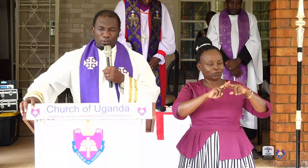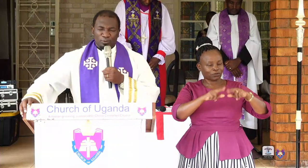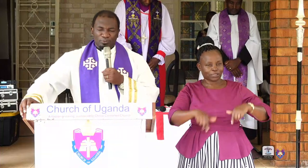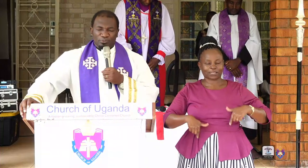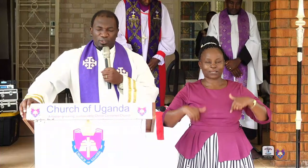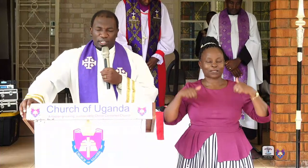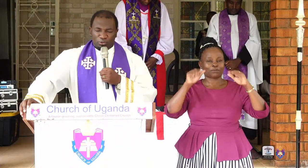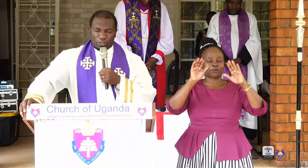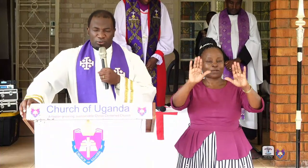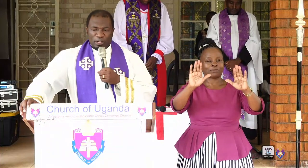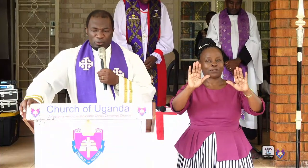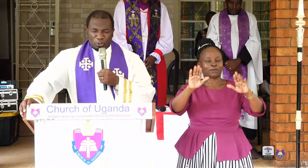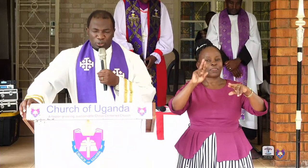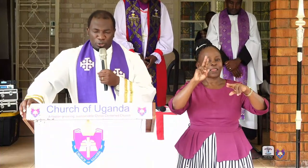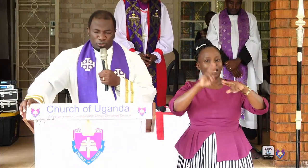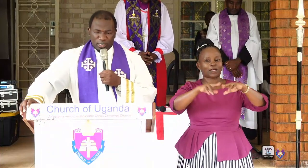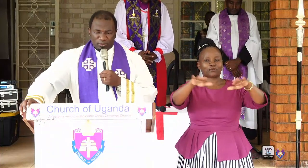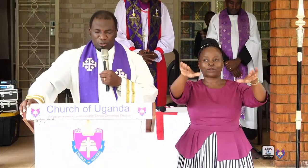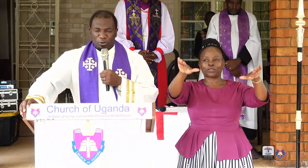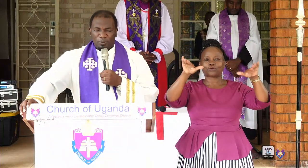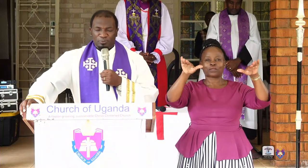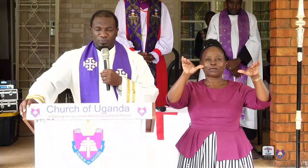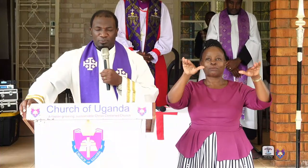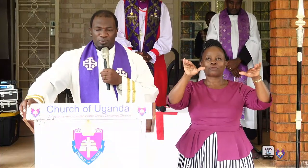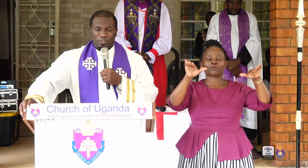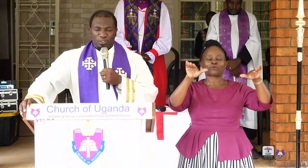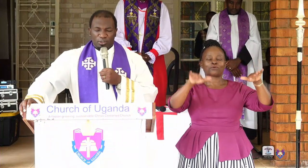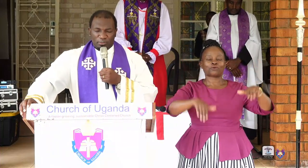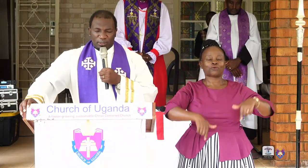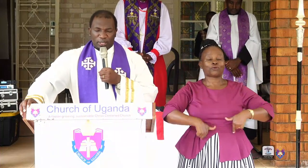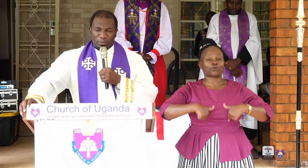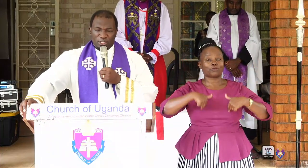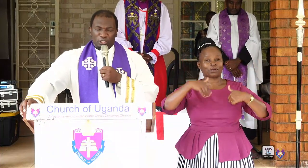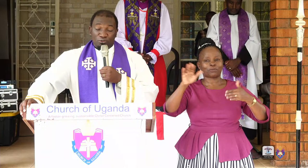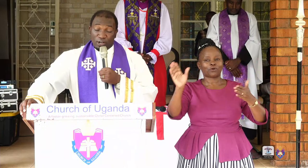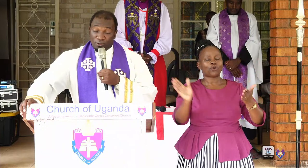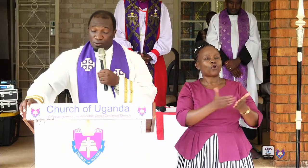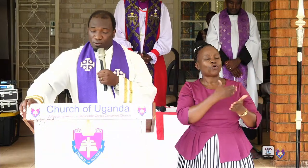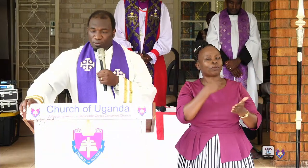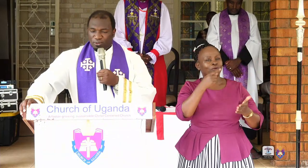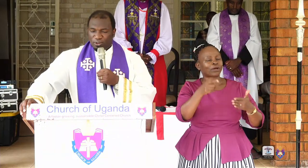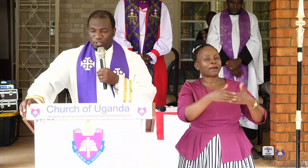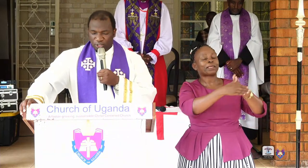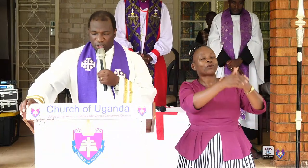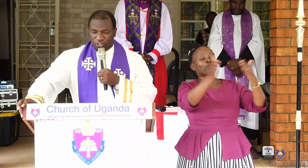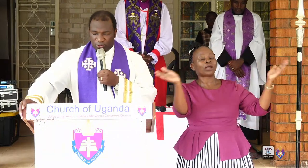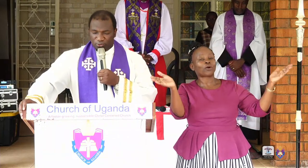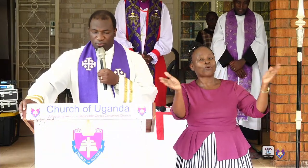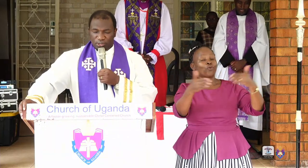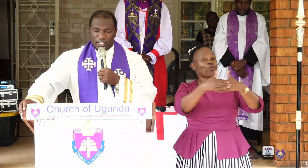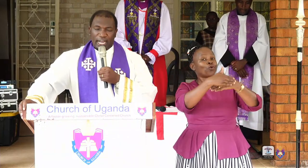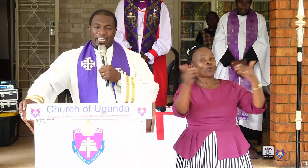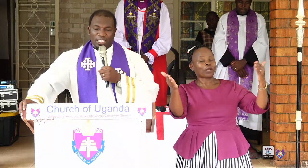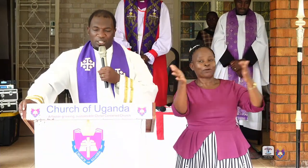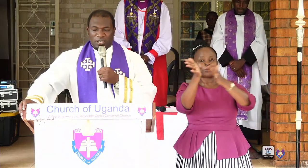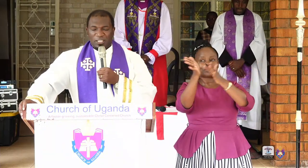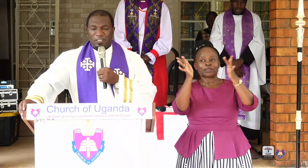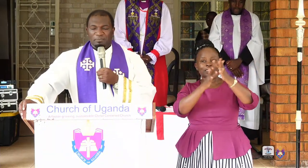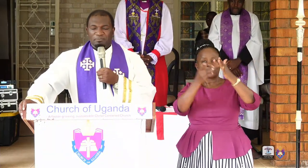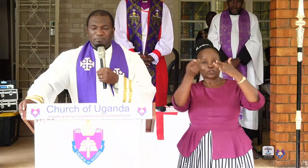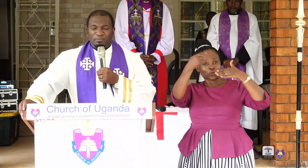bwo atuule ku nnamulondo y'obulamu bwo luyimba lugambye nti gulawo Yesu